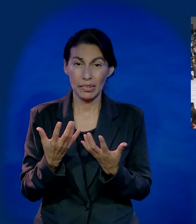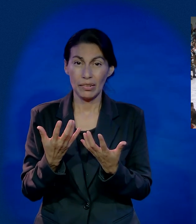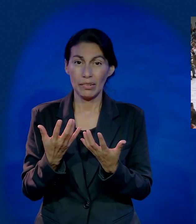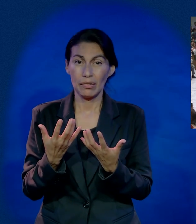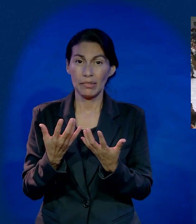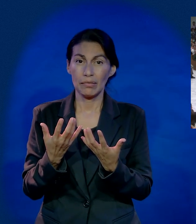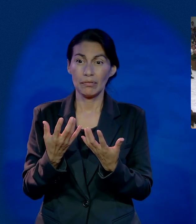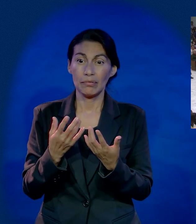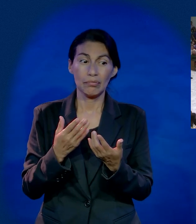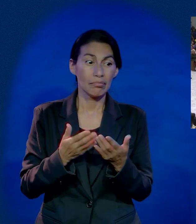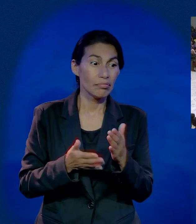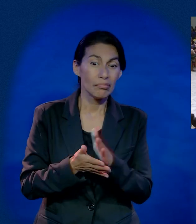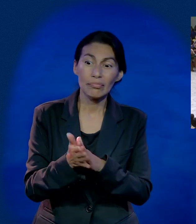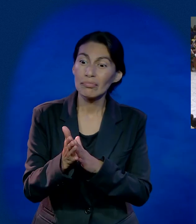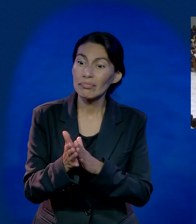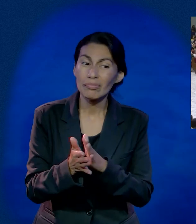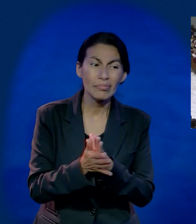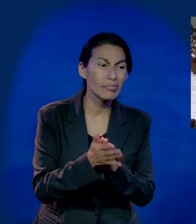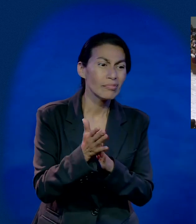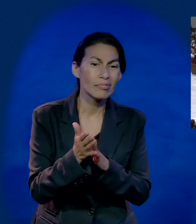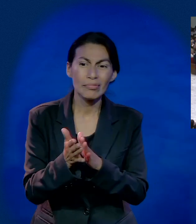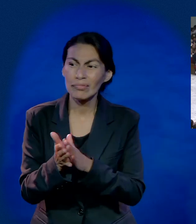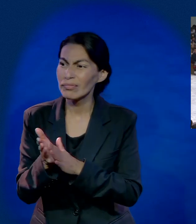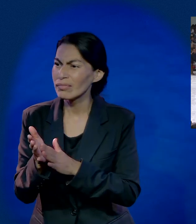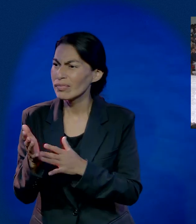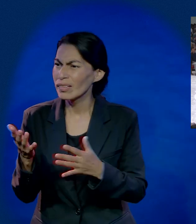¿Qué hacer?